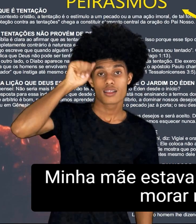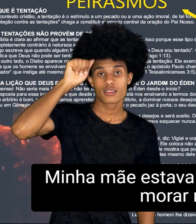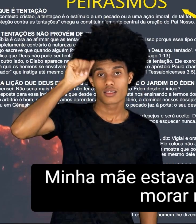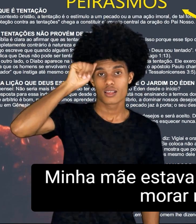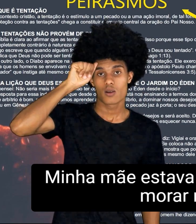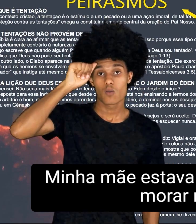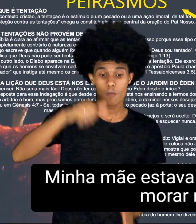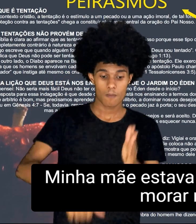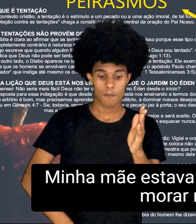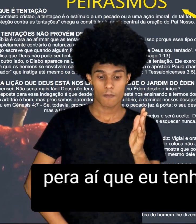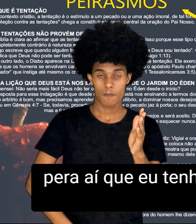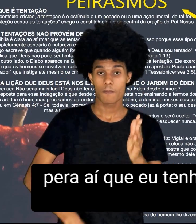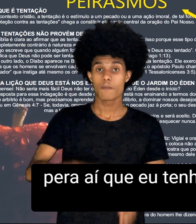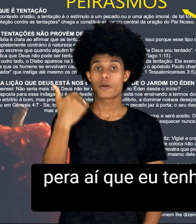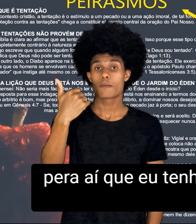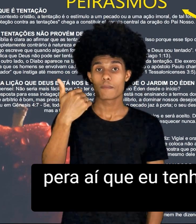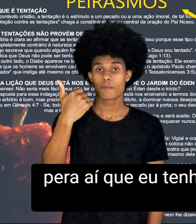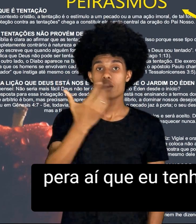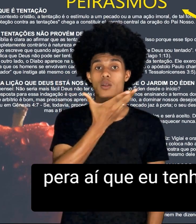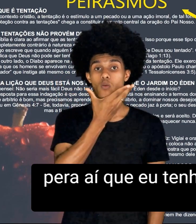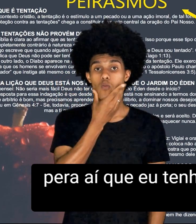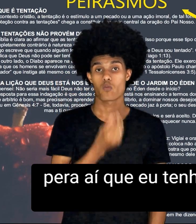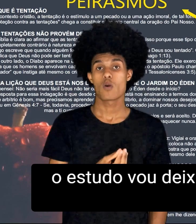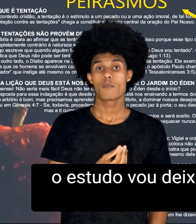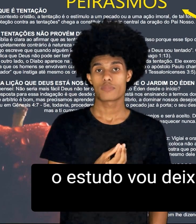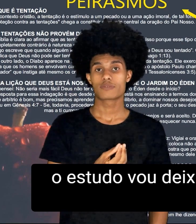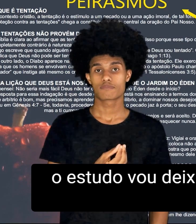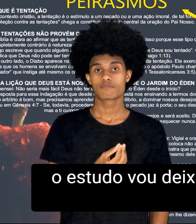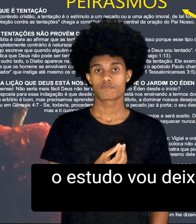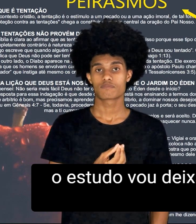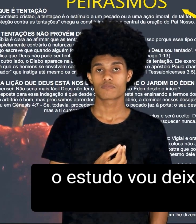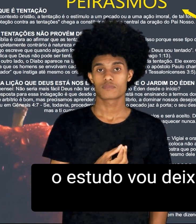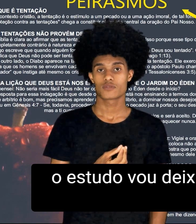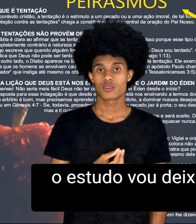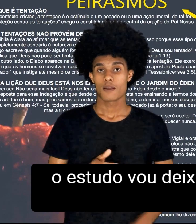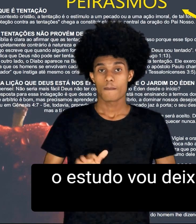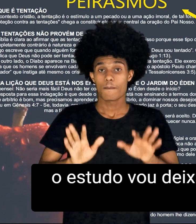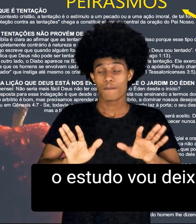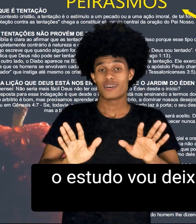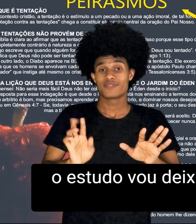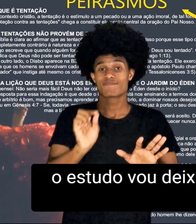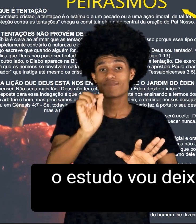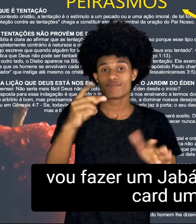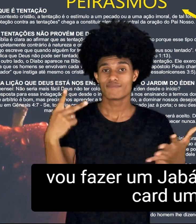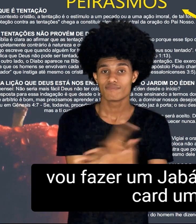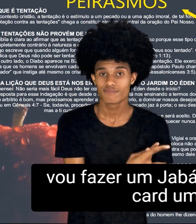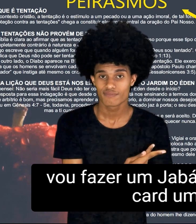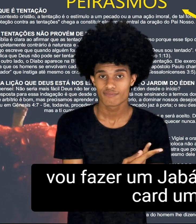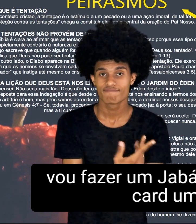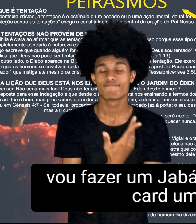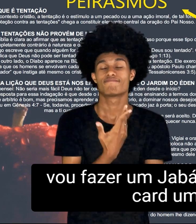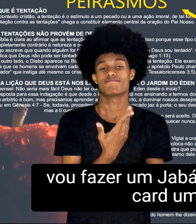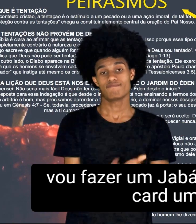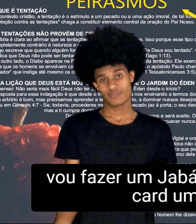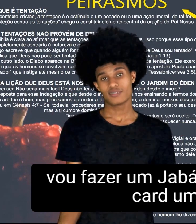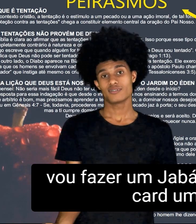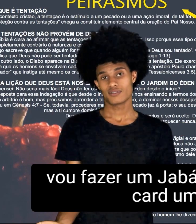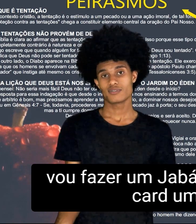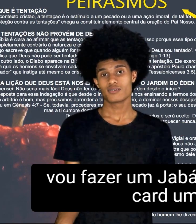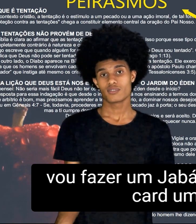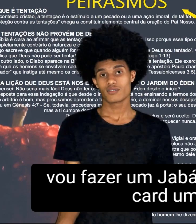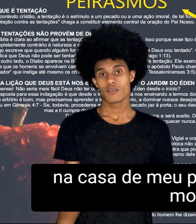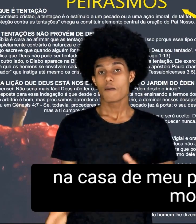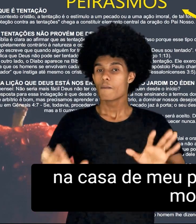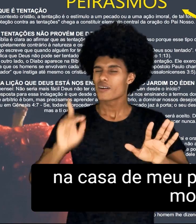morar no céu. Aí eu falei, peraí que eu tenho um estudo sobre isso. Eu fui lá e peguei o estudo, vou deixar aqui no card também em cima, vou fazer um jabá, vou deixar aqui em cima no card um